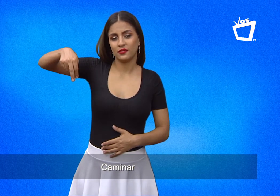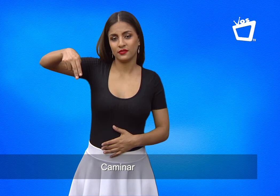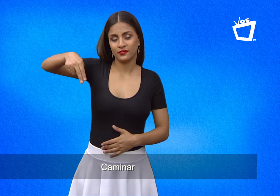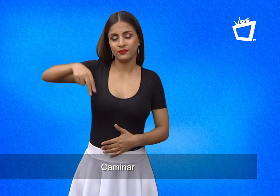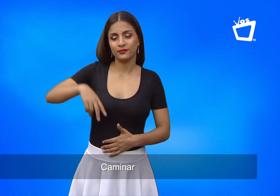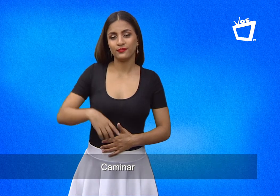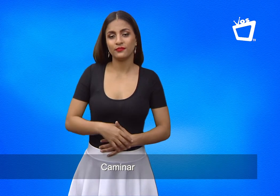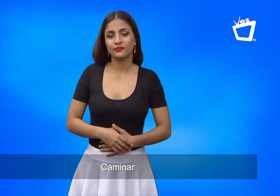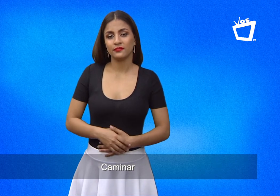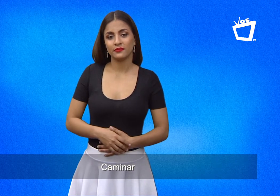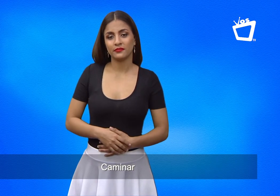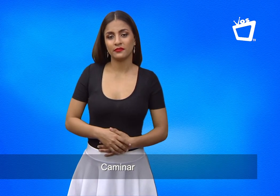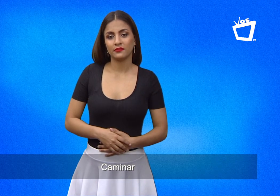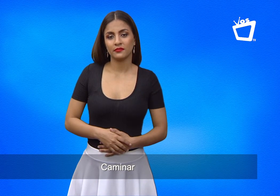Caminar.